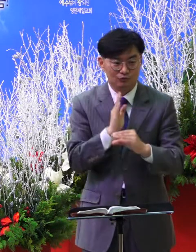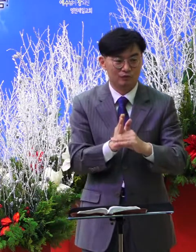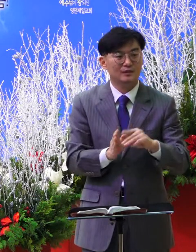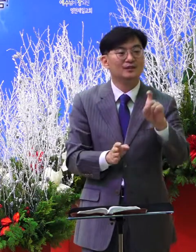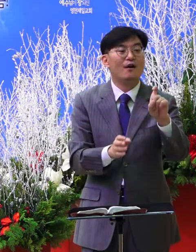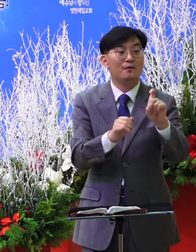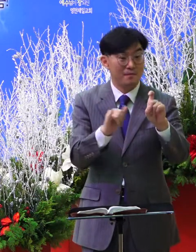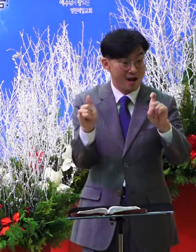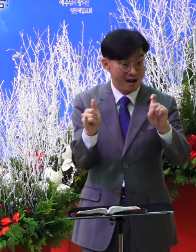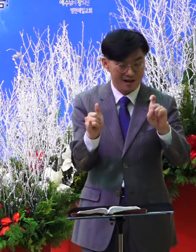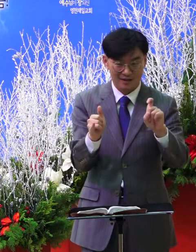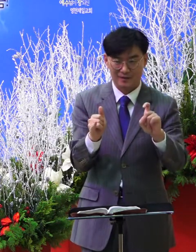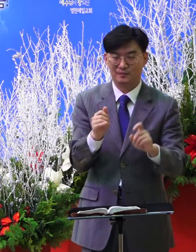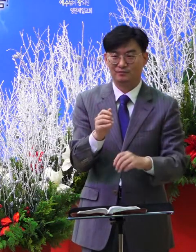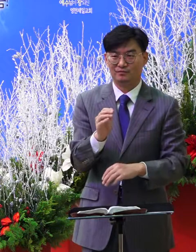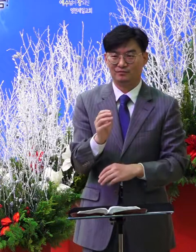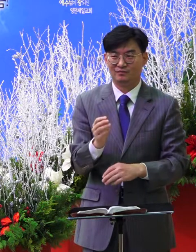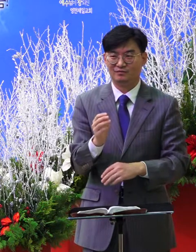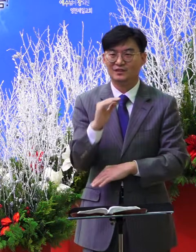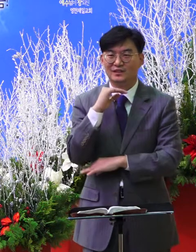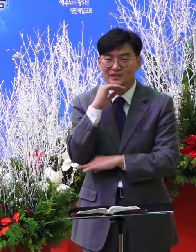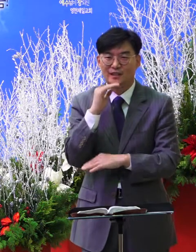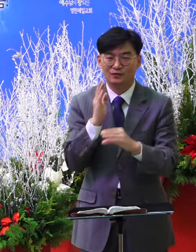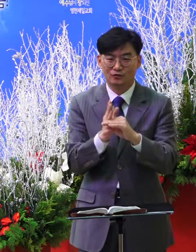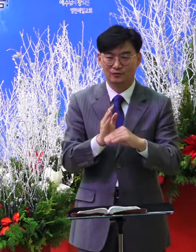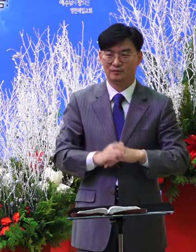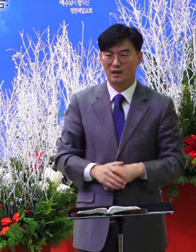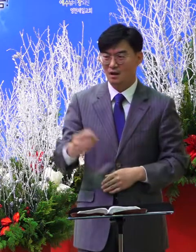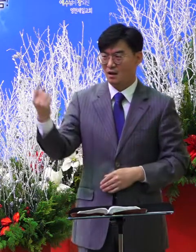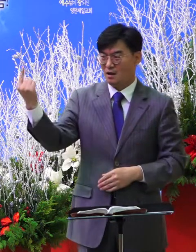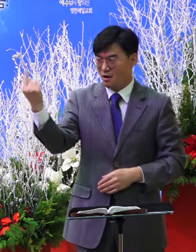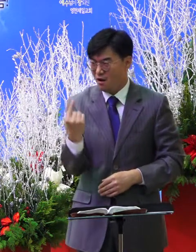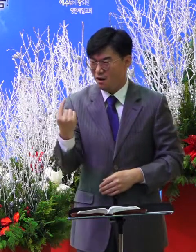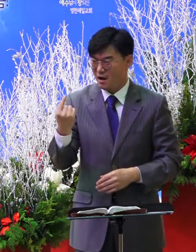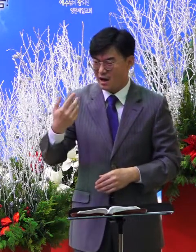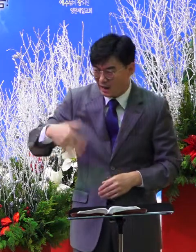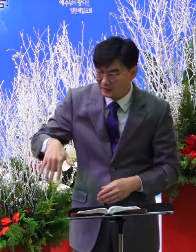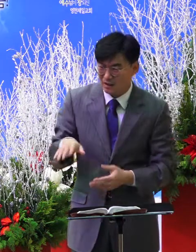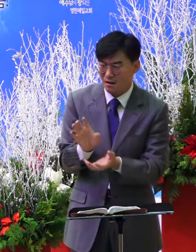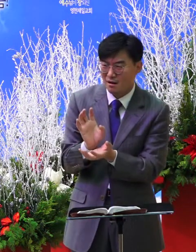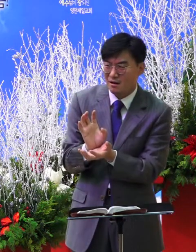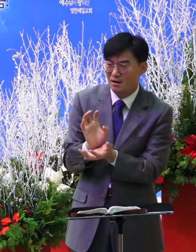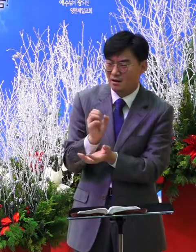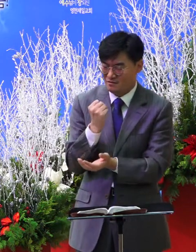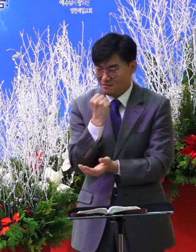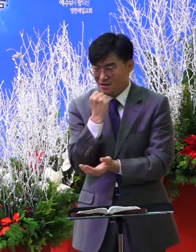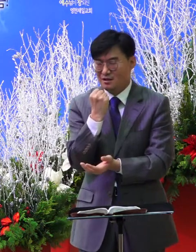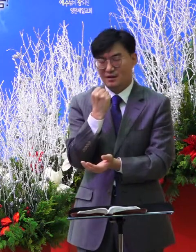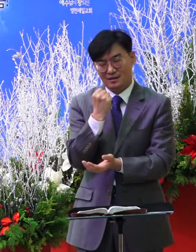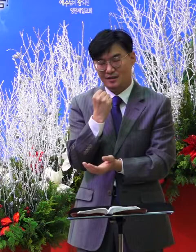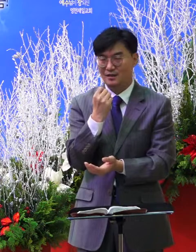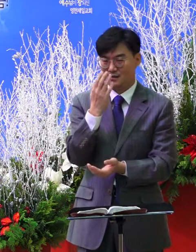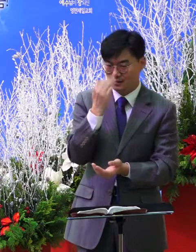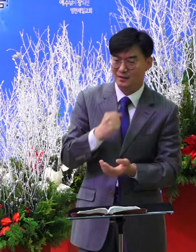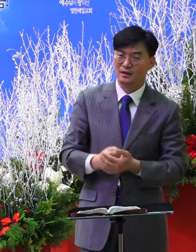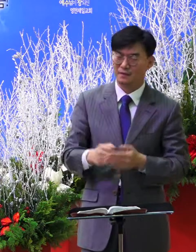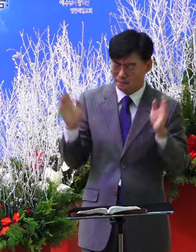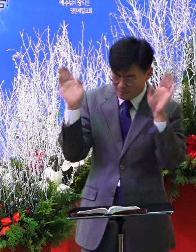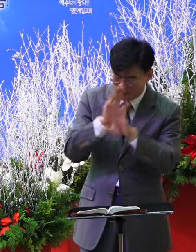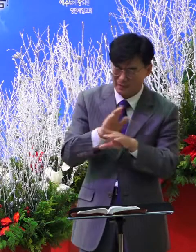더디 오니까 이 처녀들이 지친 것이죠. 지쳐가지고 밤이 되니까 밤에